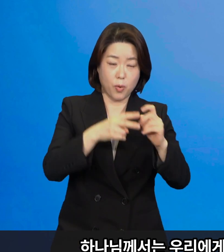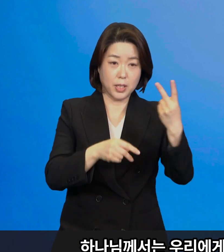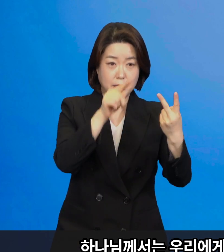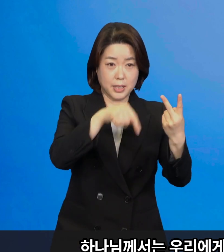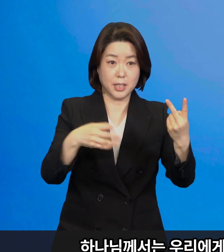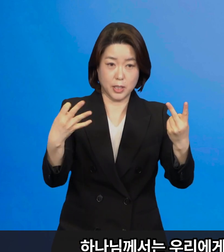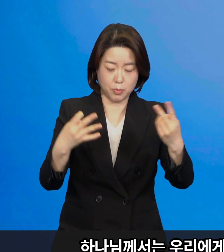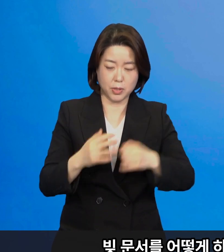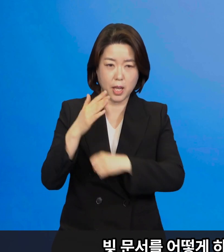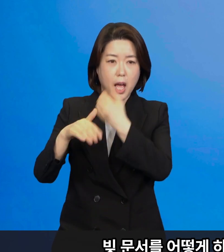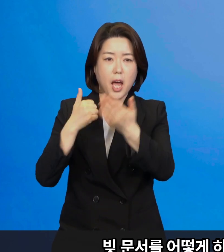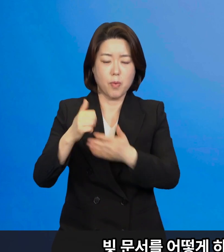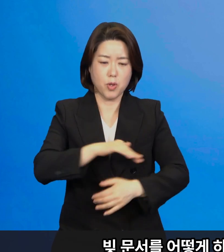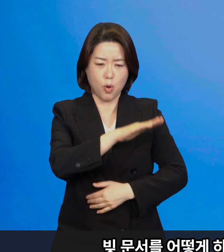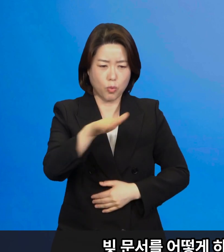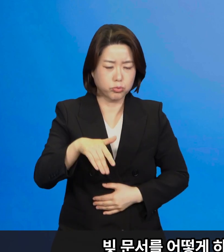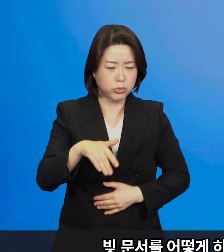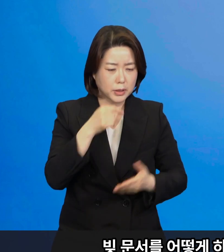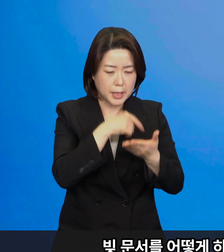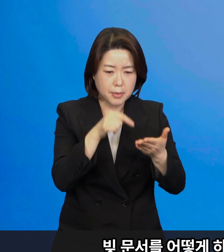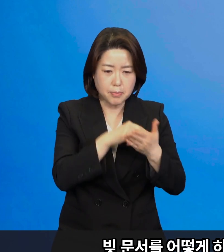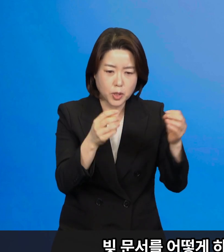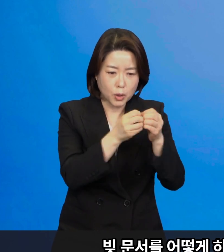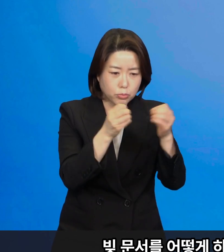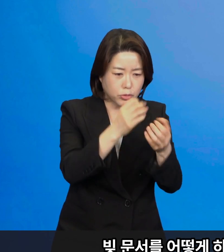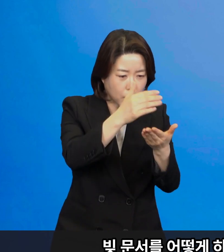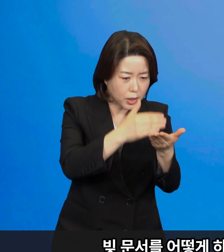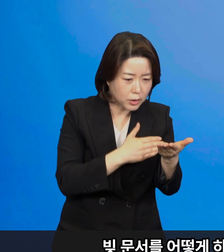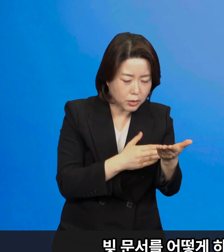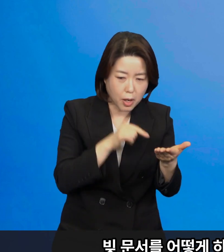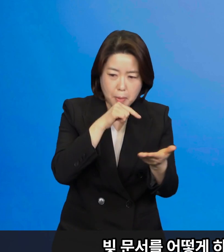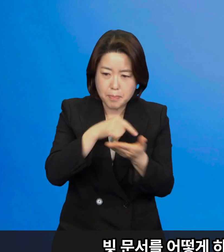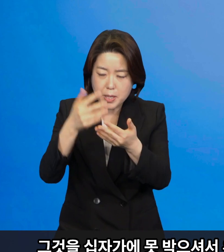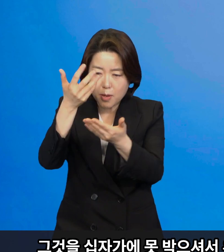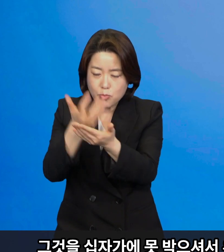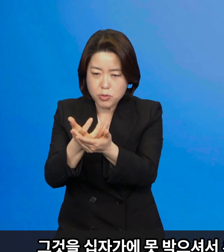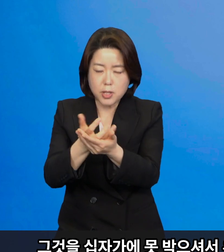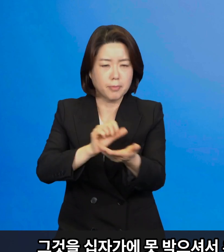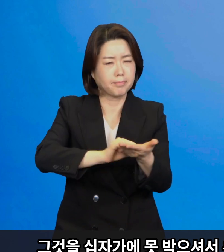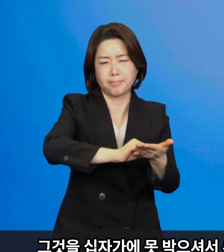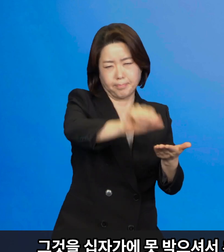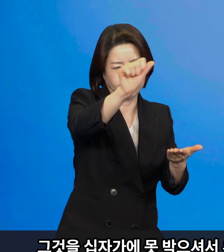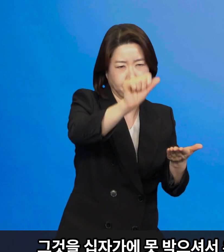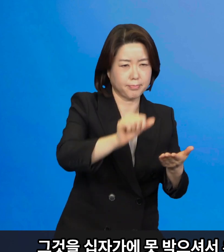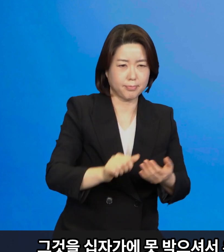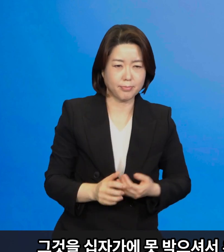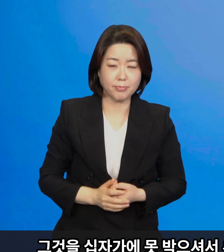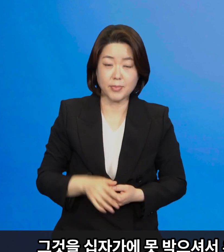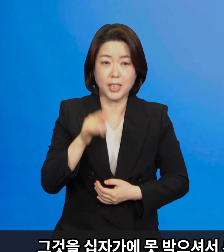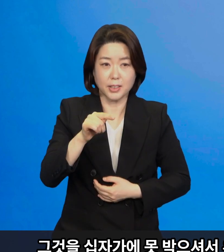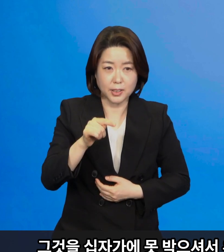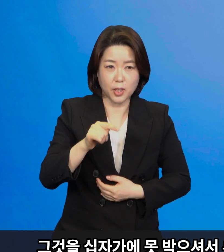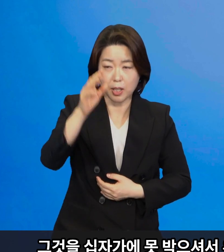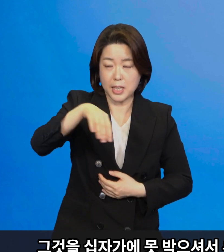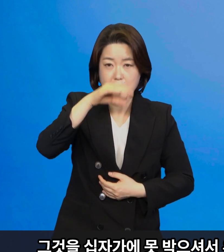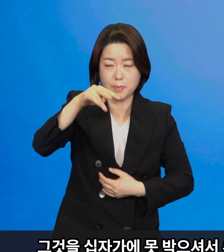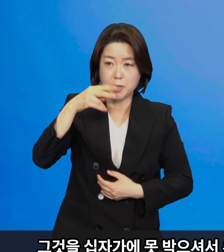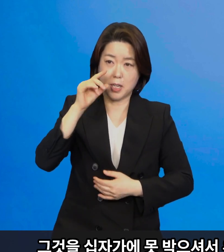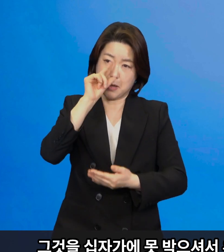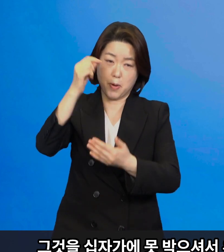불리한 조문들이 들어있는 빈 문서를 어떻게 하셨어요? 지워버리시고 그것을 십자가에 못 박으셔서 우리 가운데